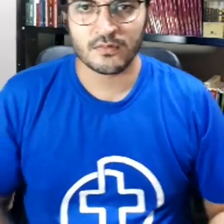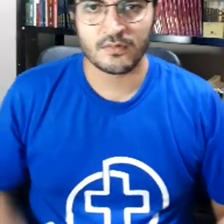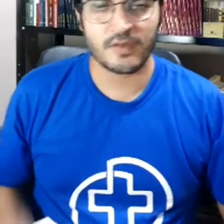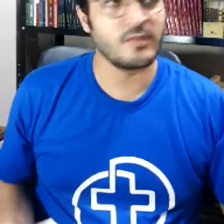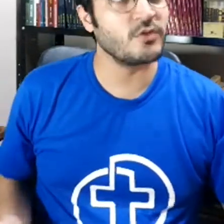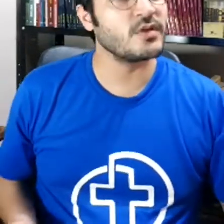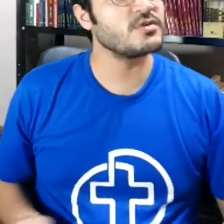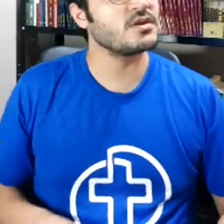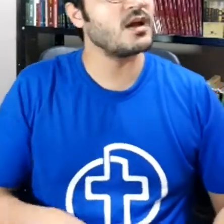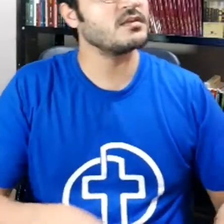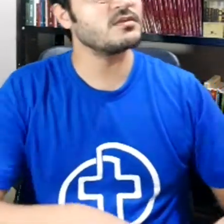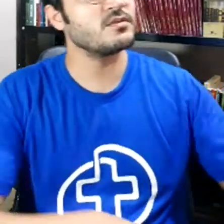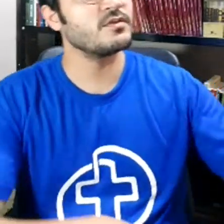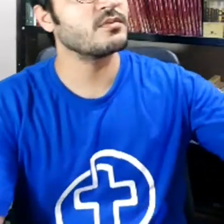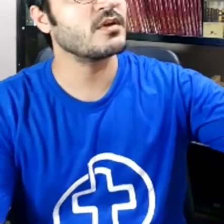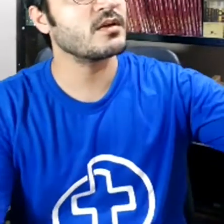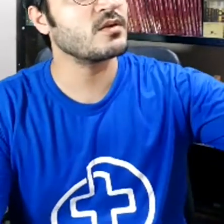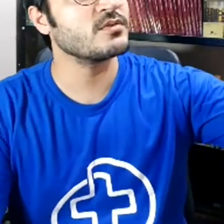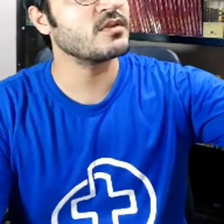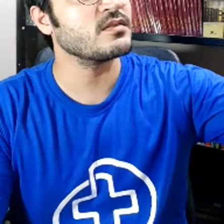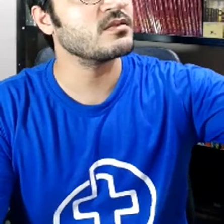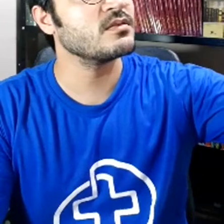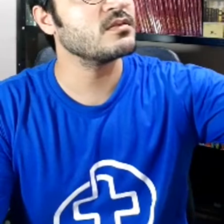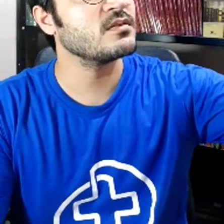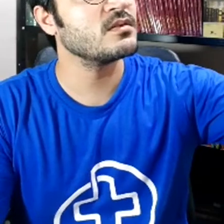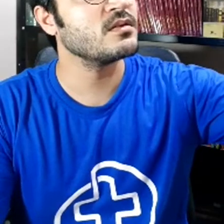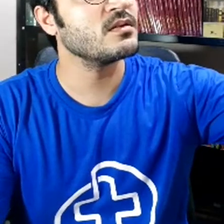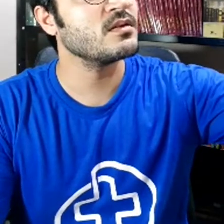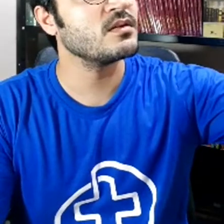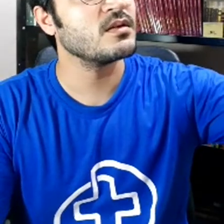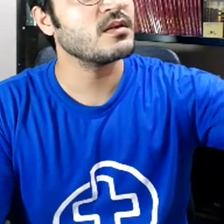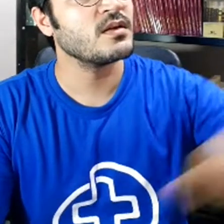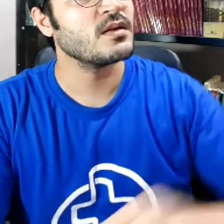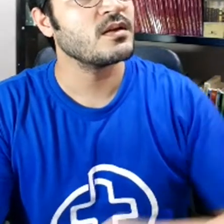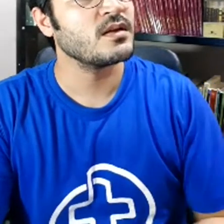O Facebook não está? Deixa eu ver o que está acontecendo.